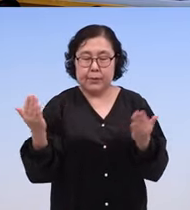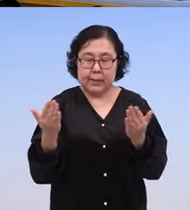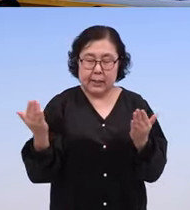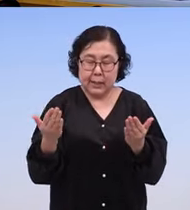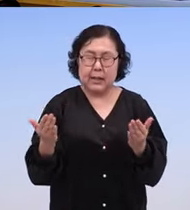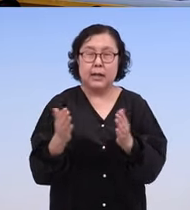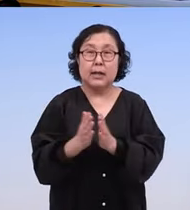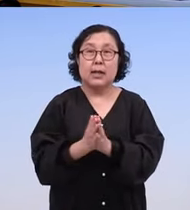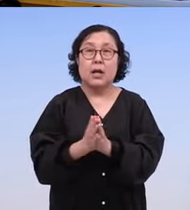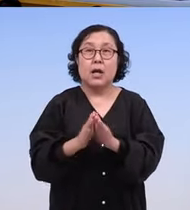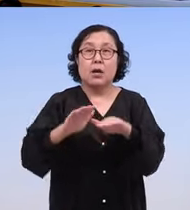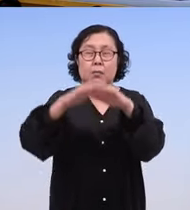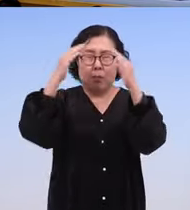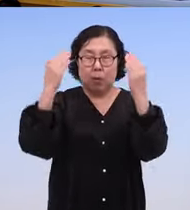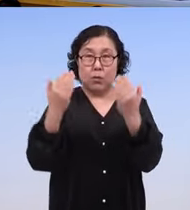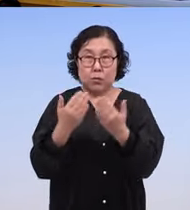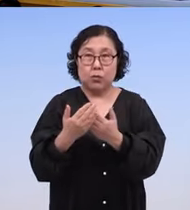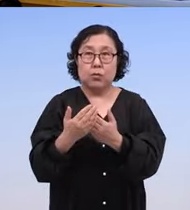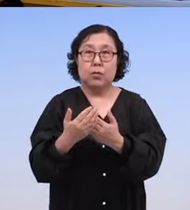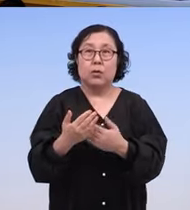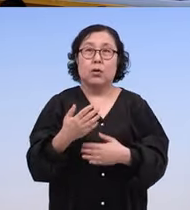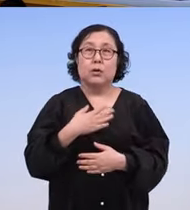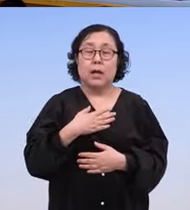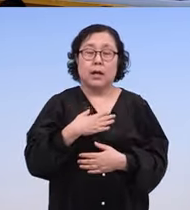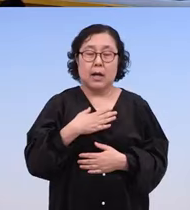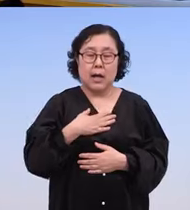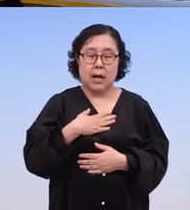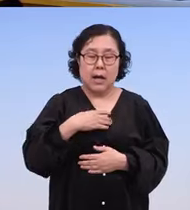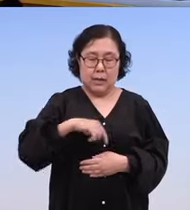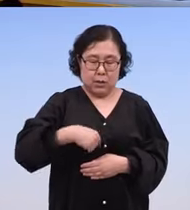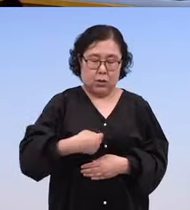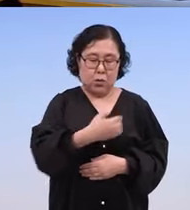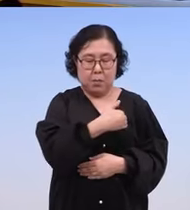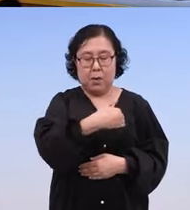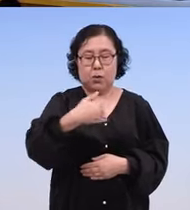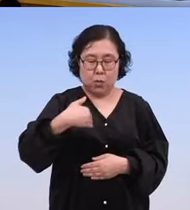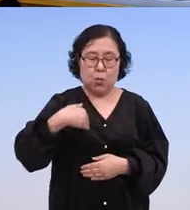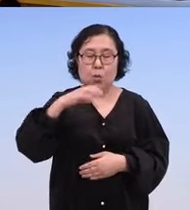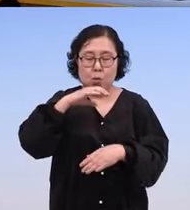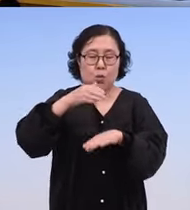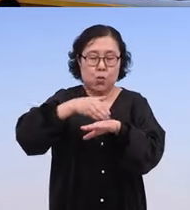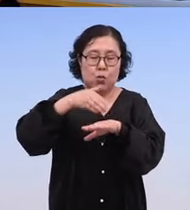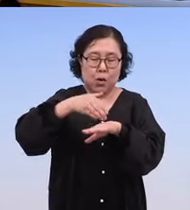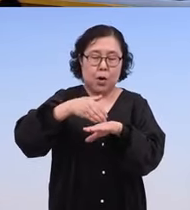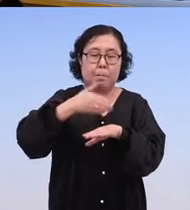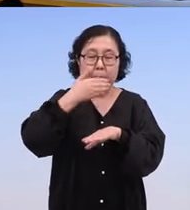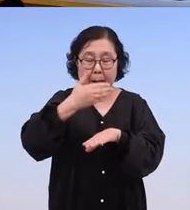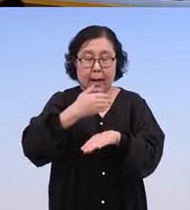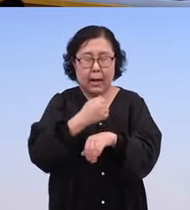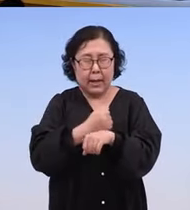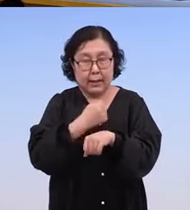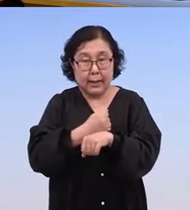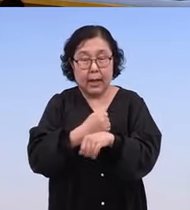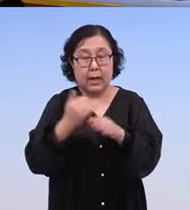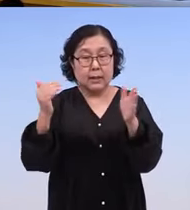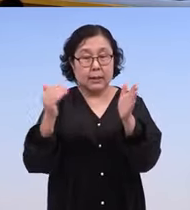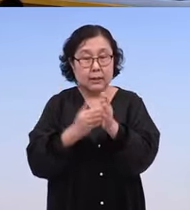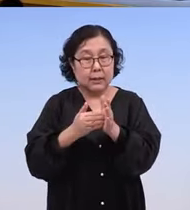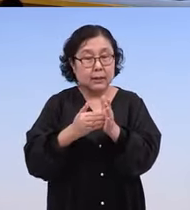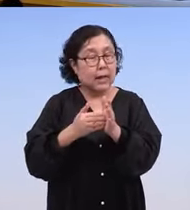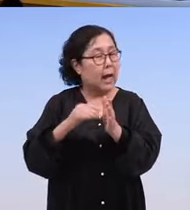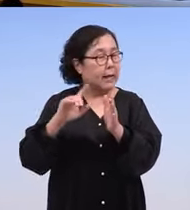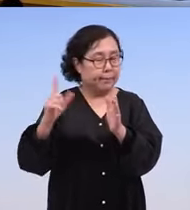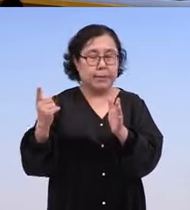아픈 일도 좋은 일도 다 나는 내 자족을 배우는 훈련의 도구로 삼았다. 이렇게 하고 끝나면 그